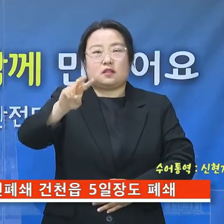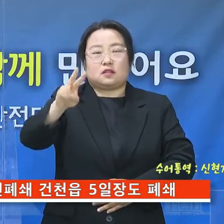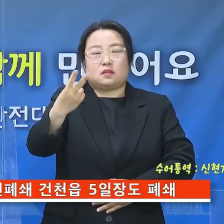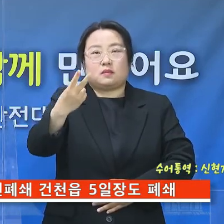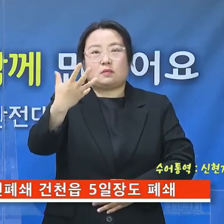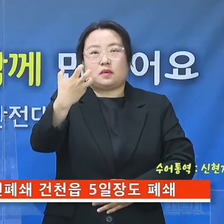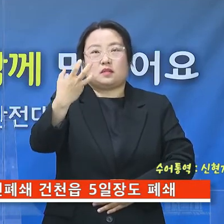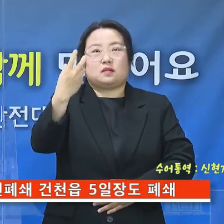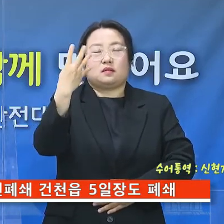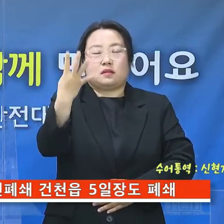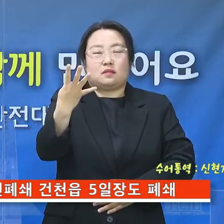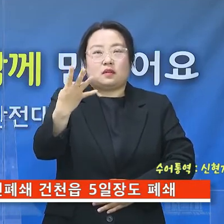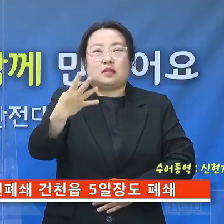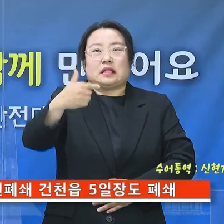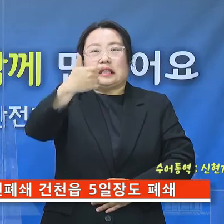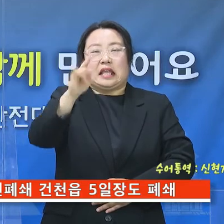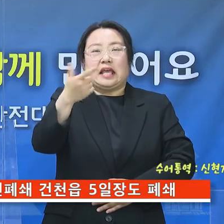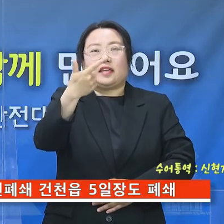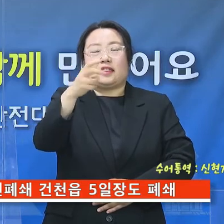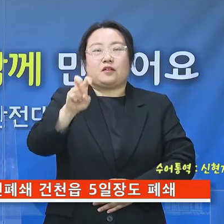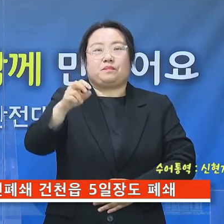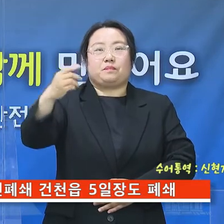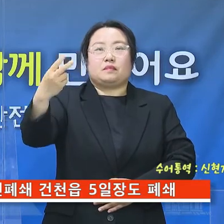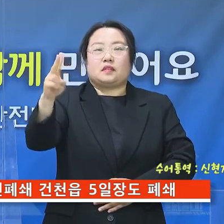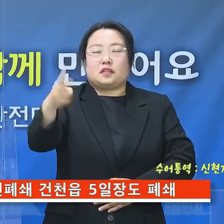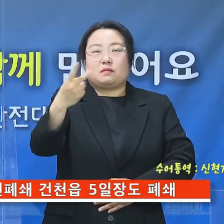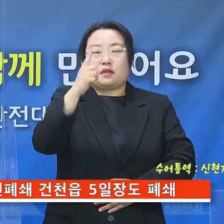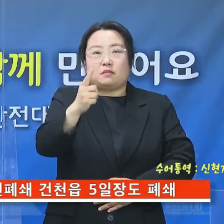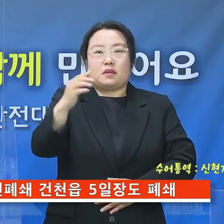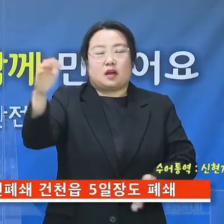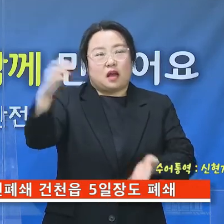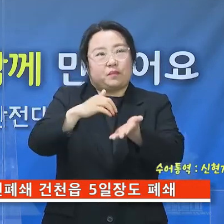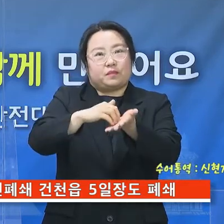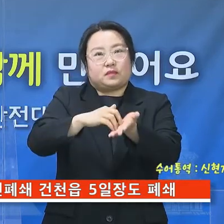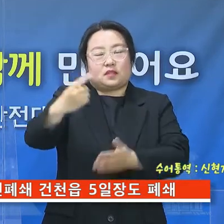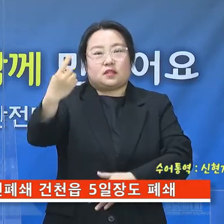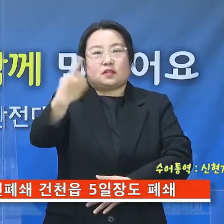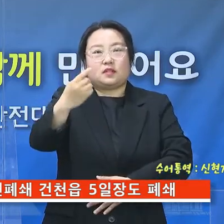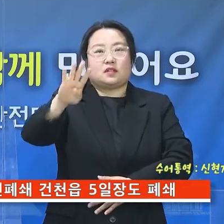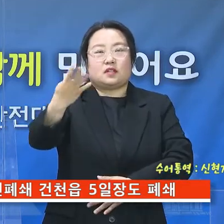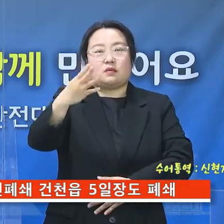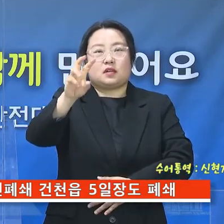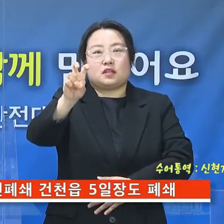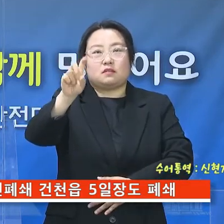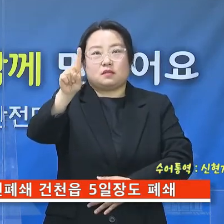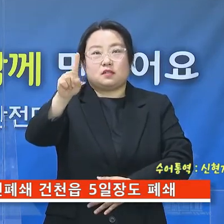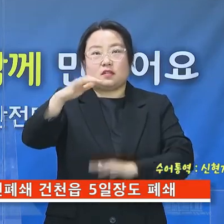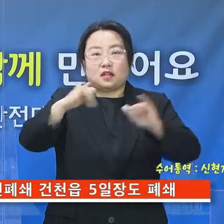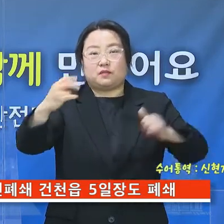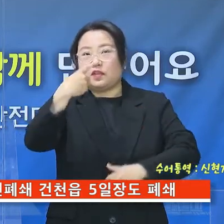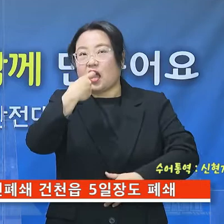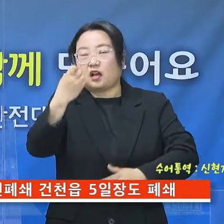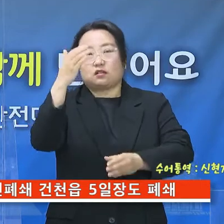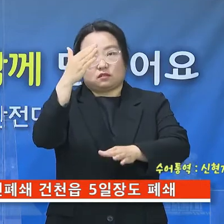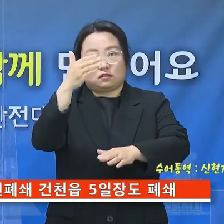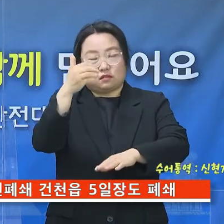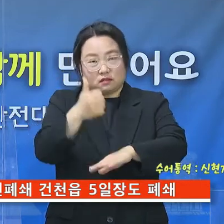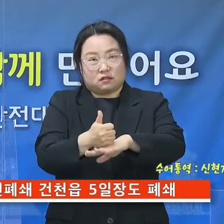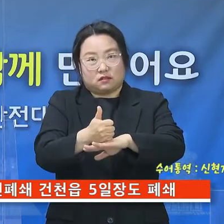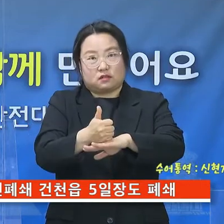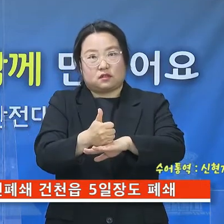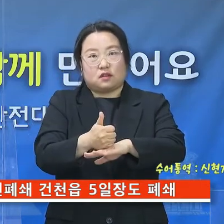지역 201 명 등 총 1429 명을 범죄 조사하였으며 앞서 말씀드린 박진 자를 제외하고는